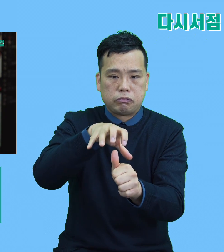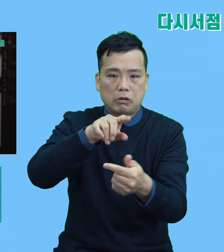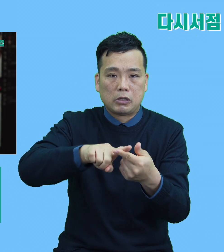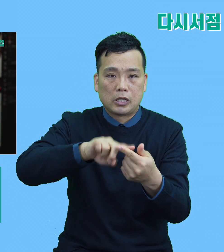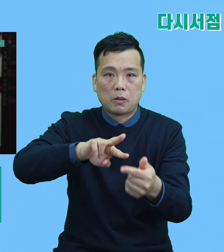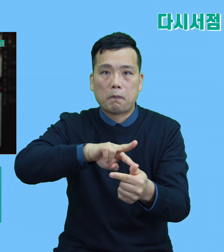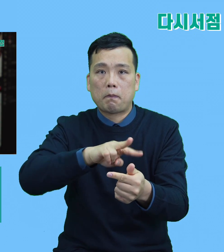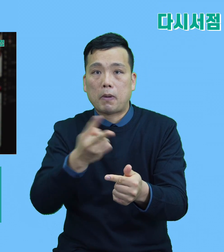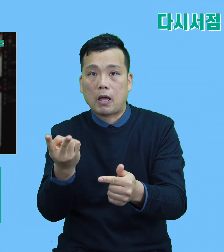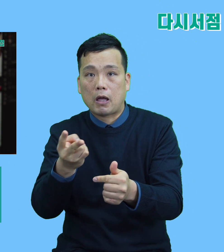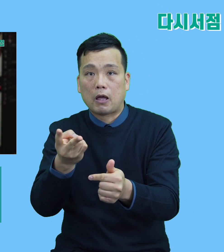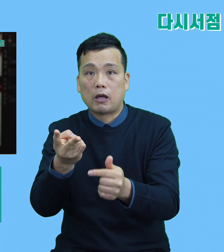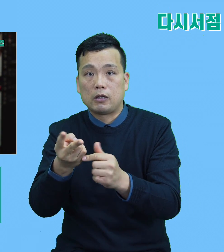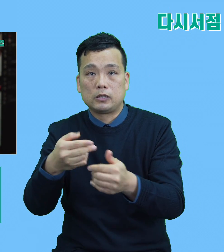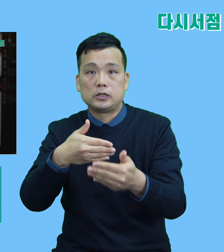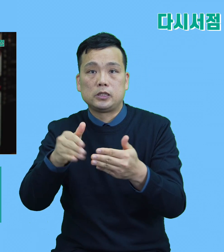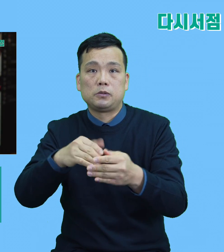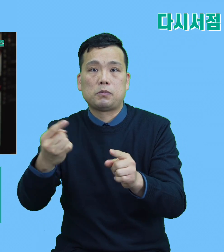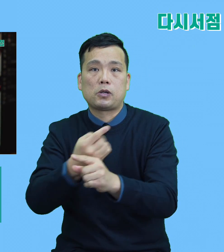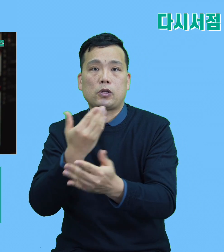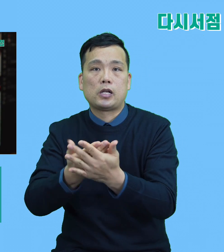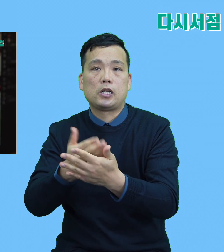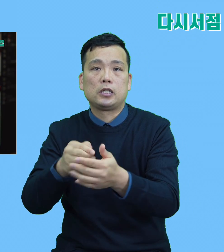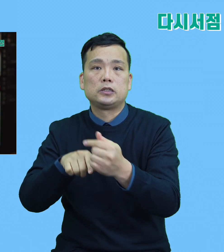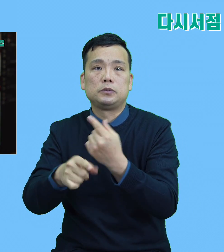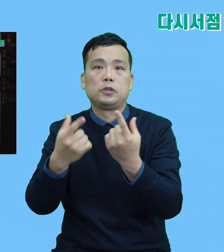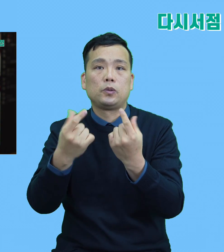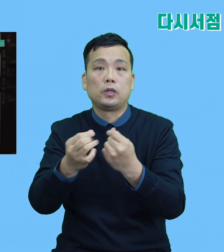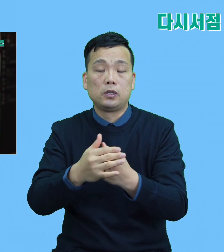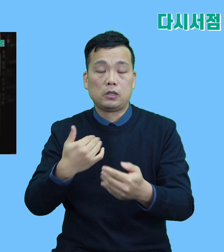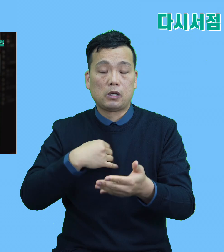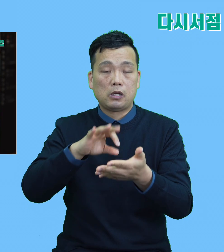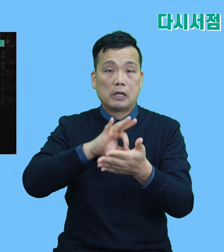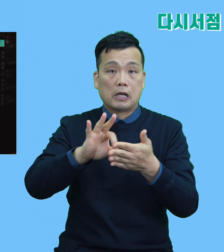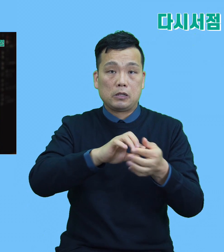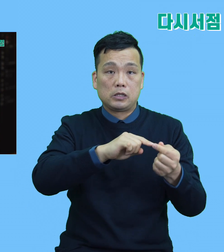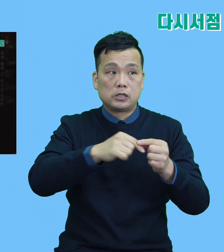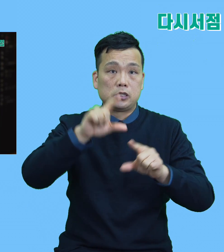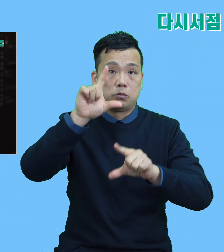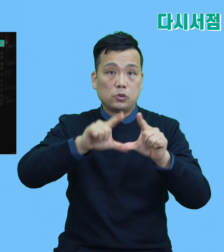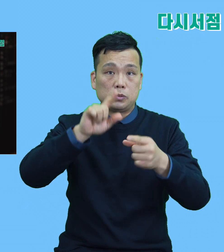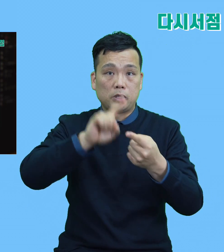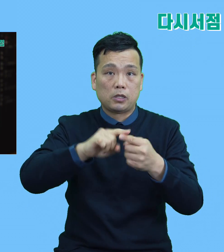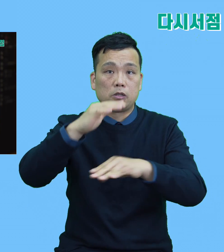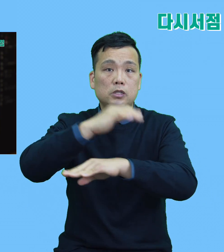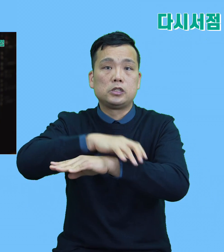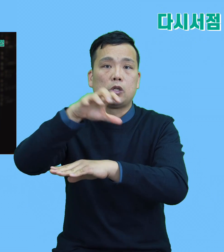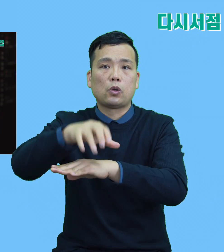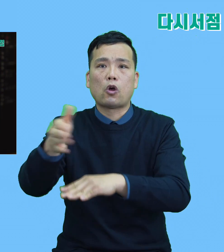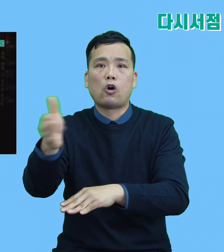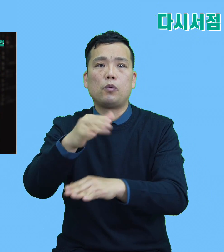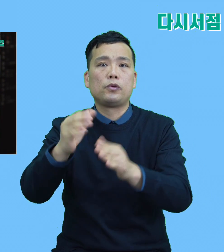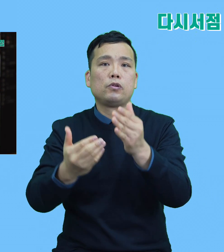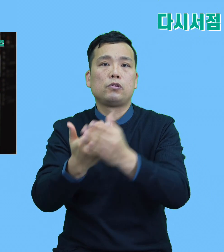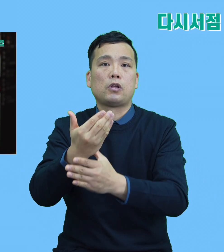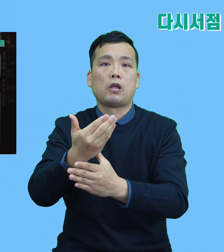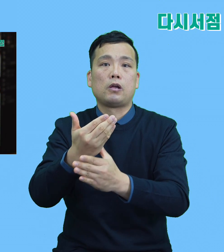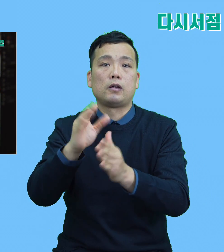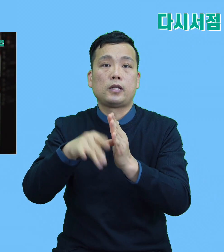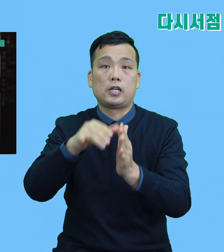만들어 달라는 이야기입니다. 내가 사용한 글씨체가 인쇄소에 없을 경우도 있거든요.